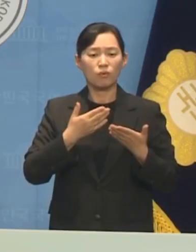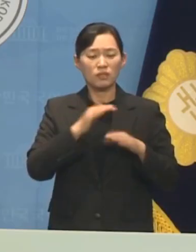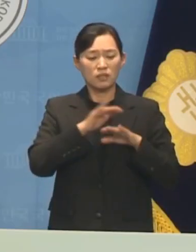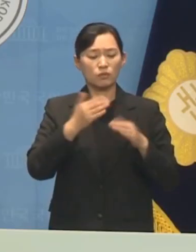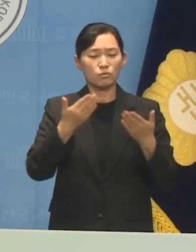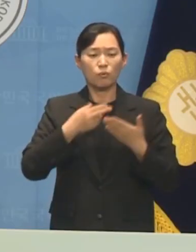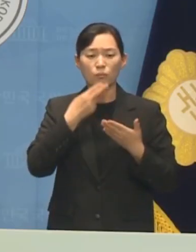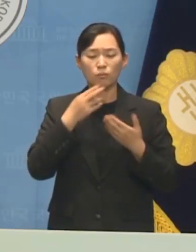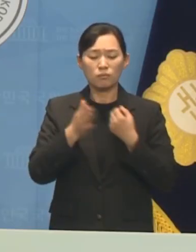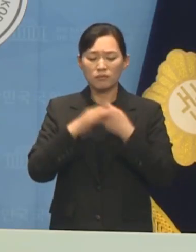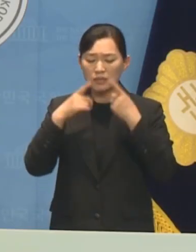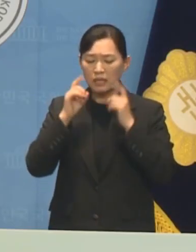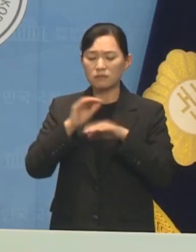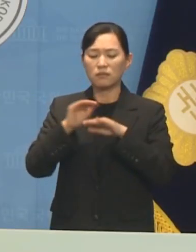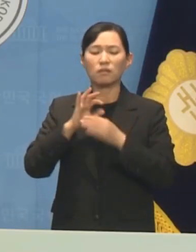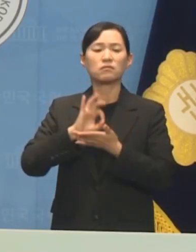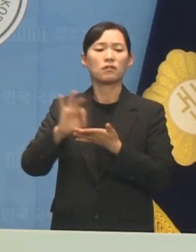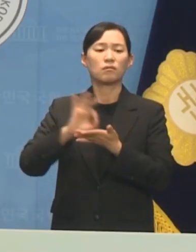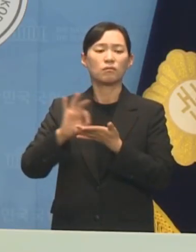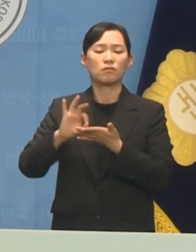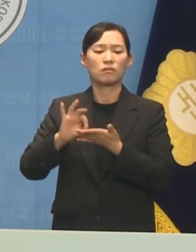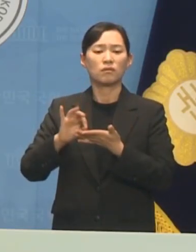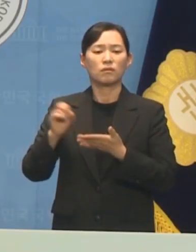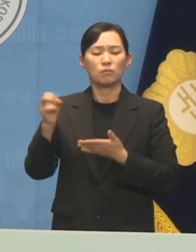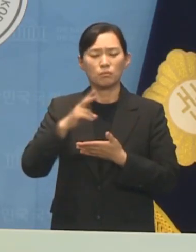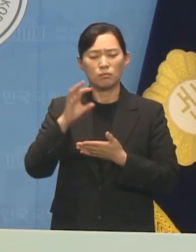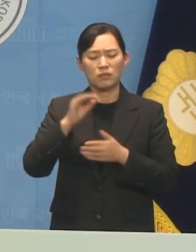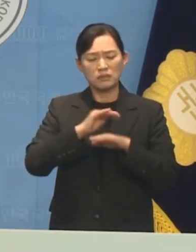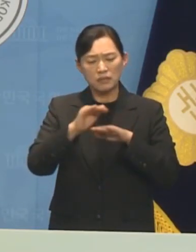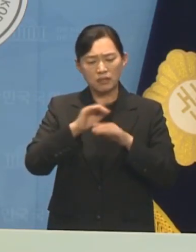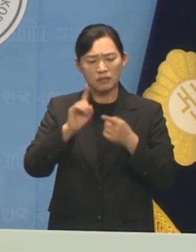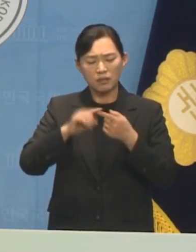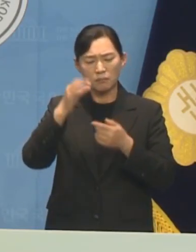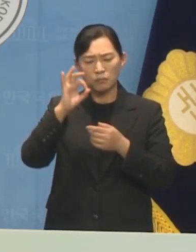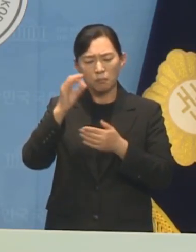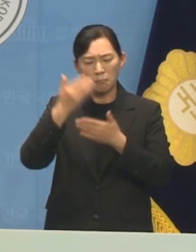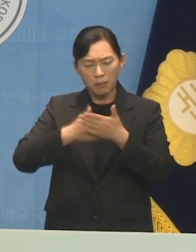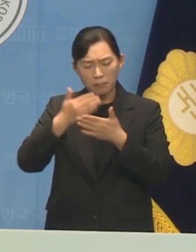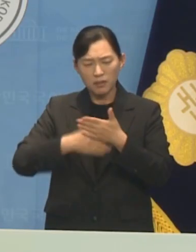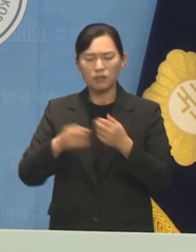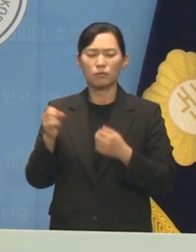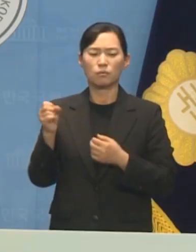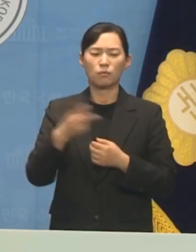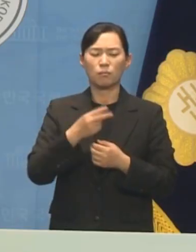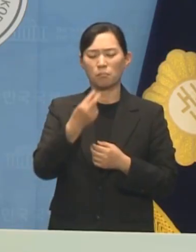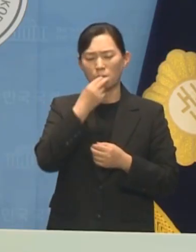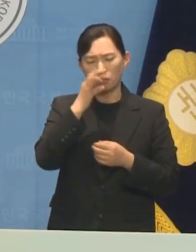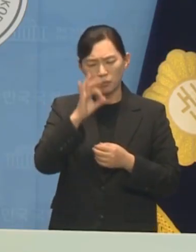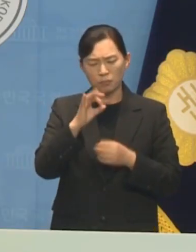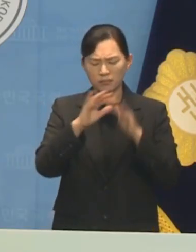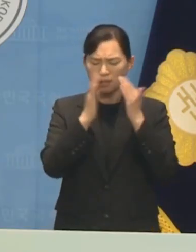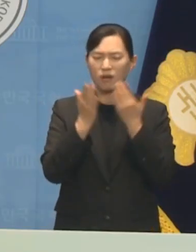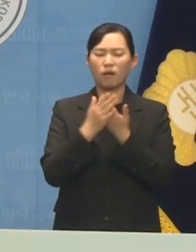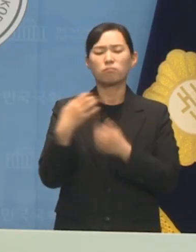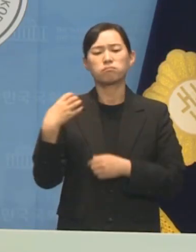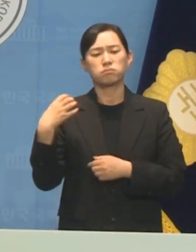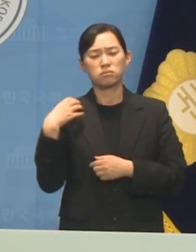개인 차량을 이용하고 있으며 감각 상각비, 보험료 등 각종 부대 비용을 부담하고